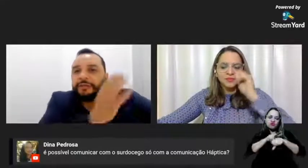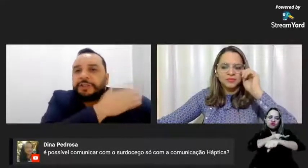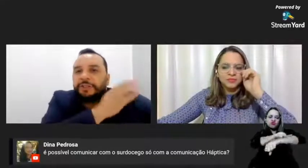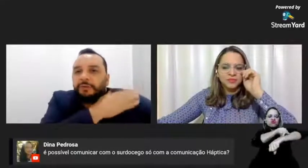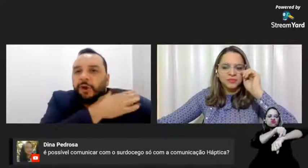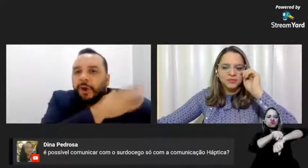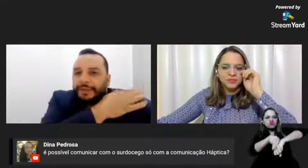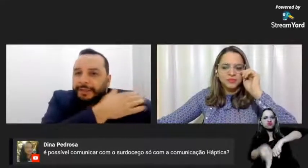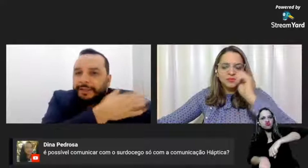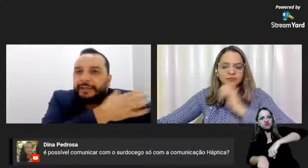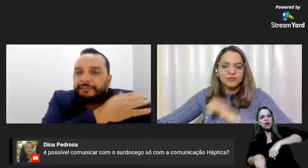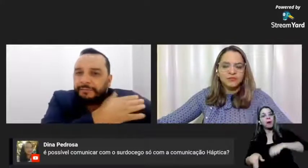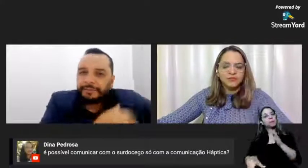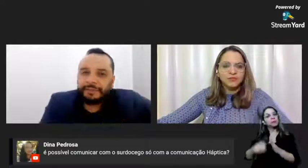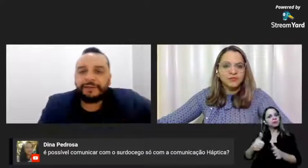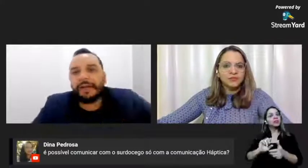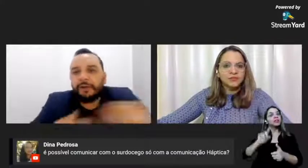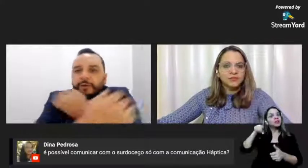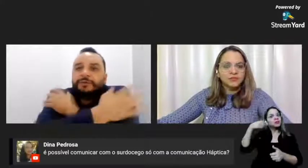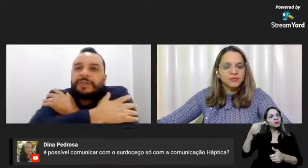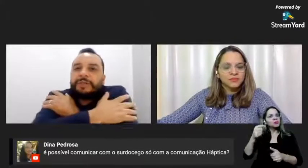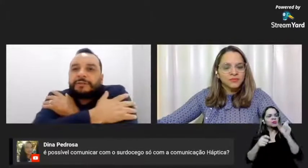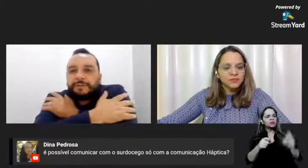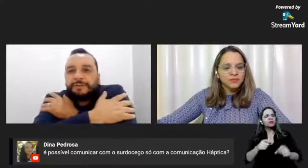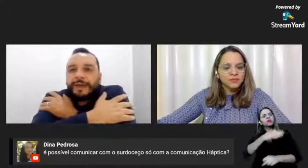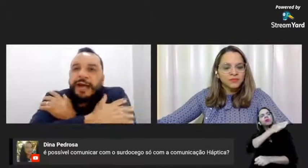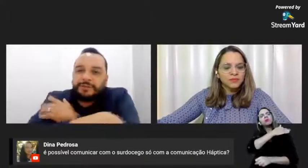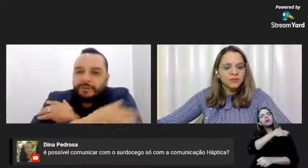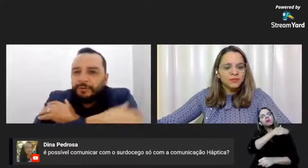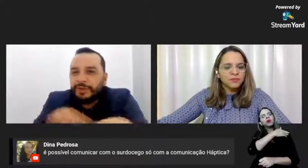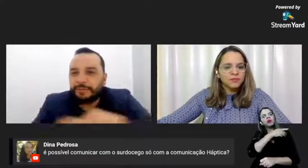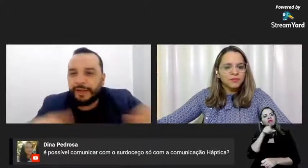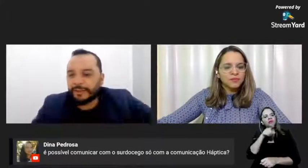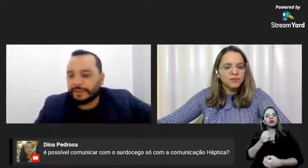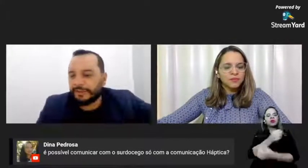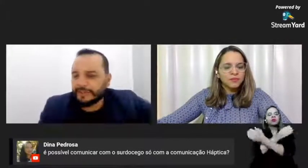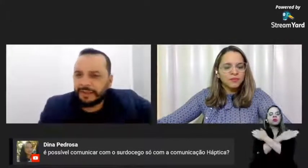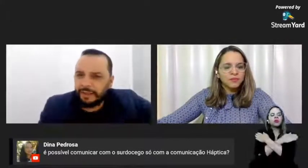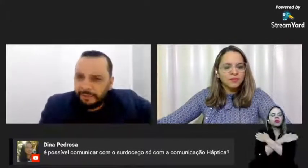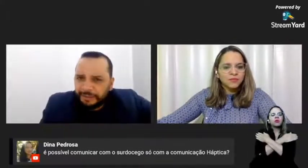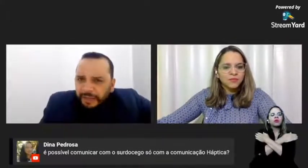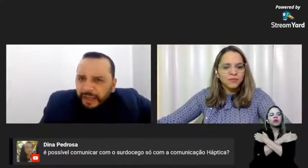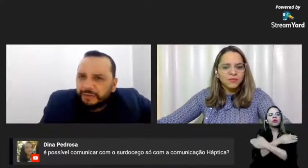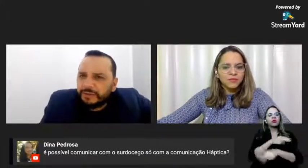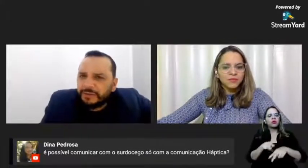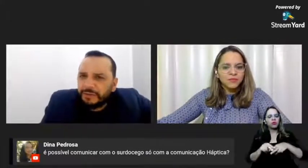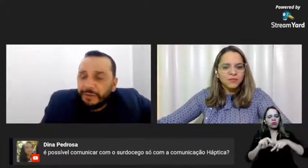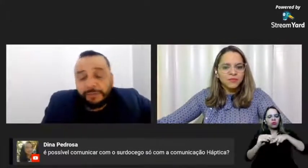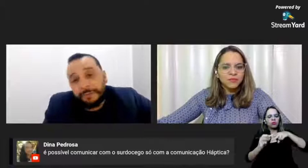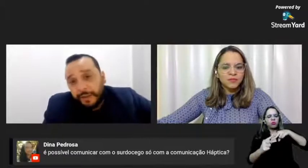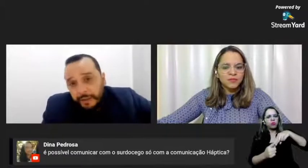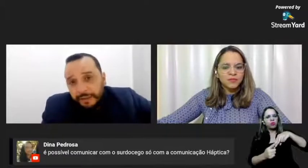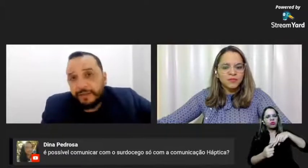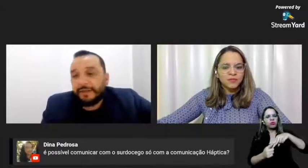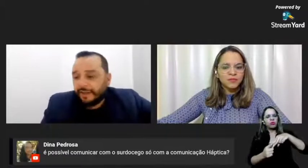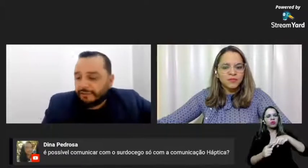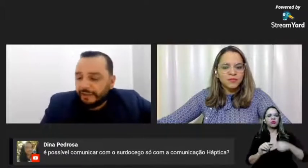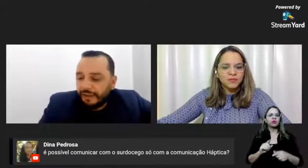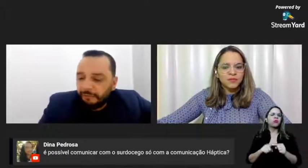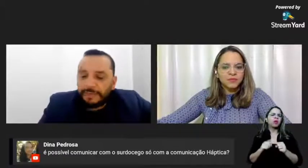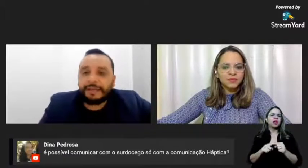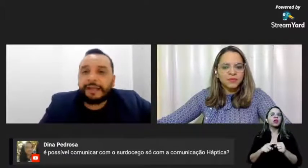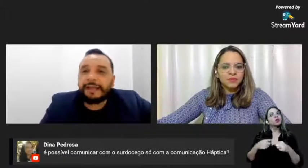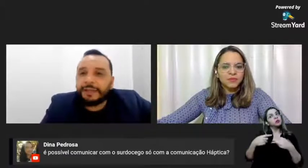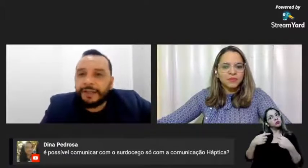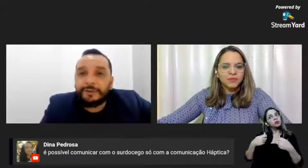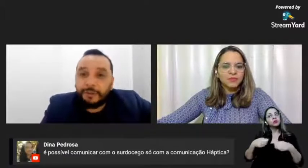espero. O cara vai te dar um toque assim. Você vai lá, cruza os braços, cruza as pernas e desce. Ele, não, mas por que eu vou cruzar os braços? Eu falei, para